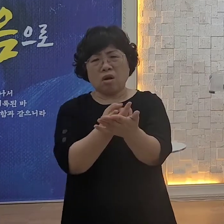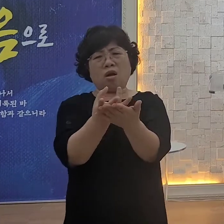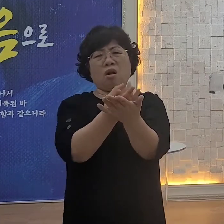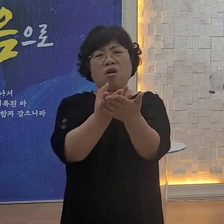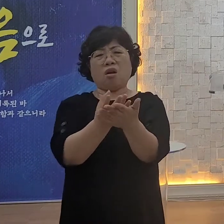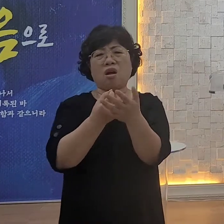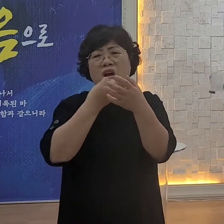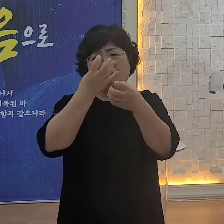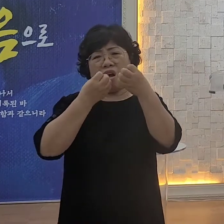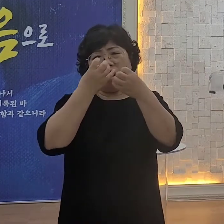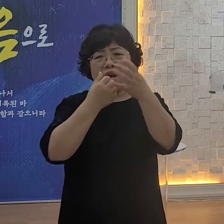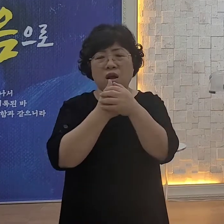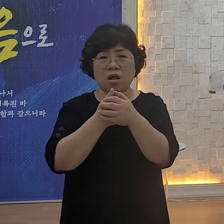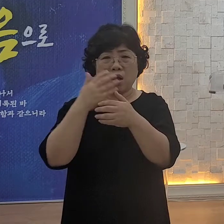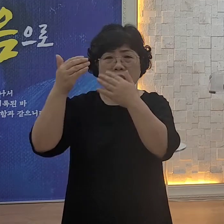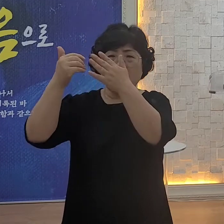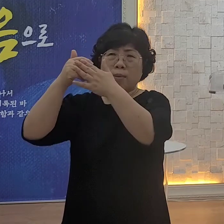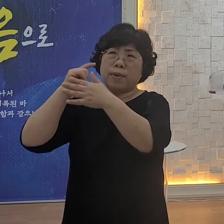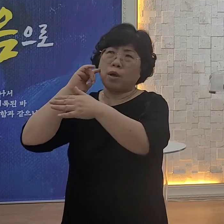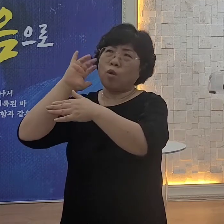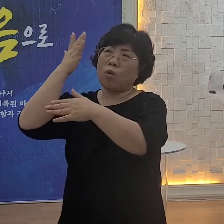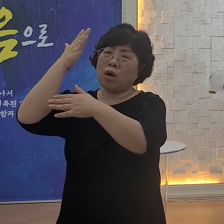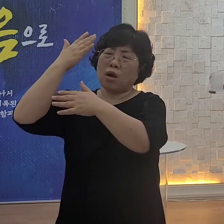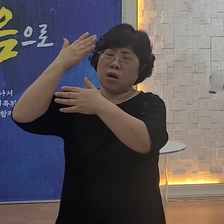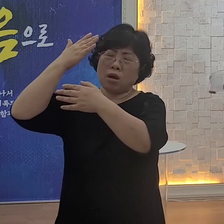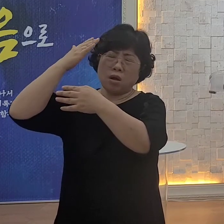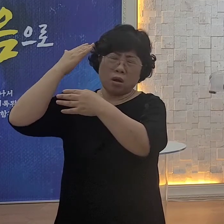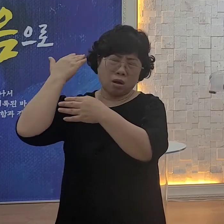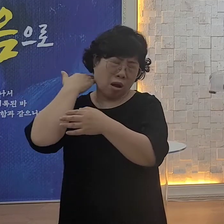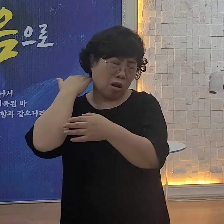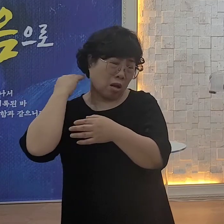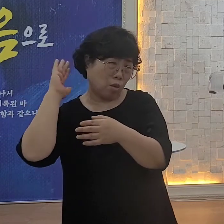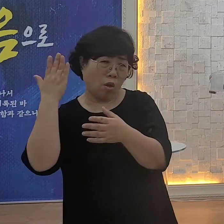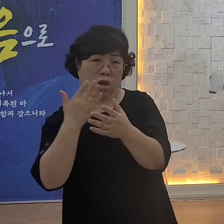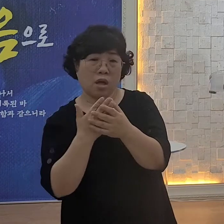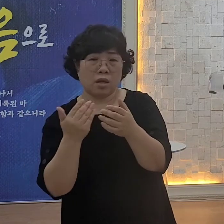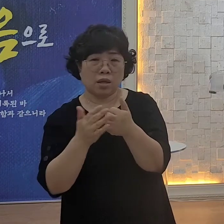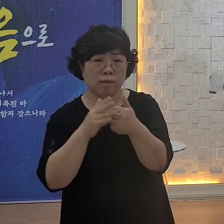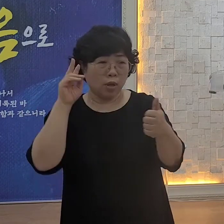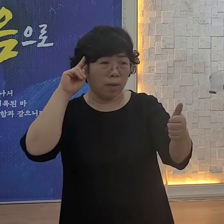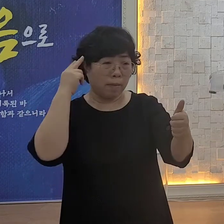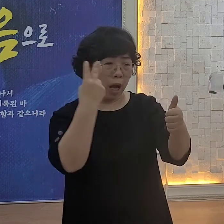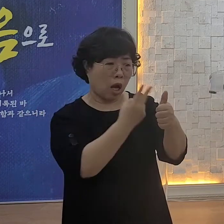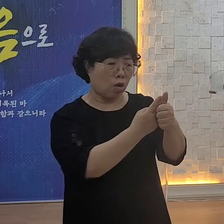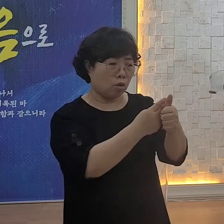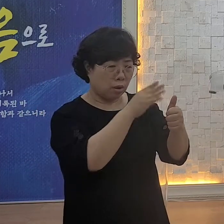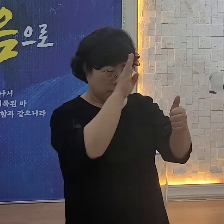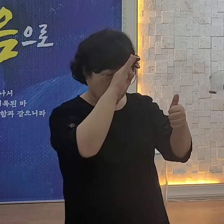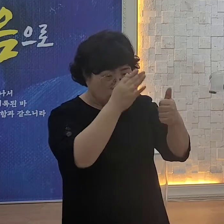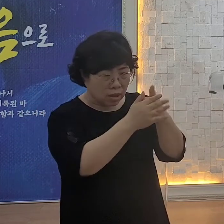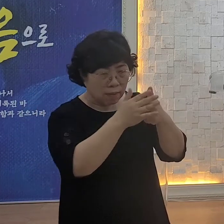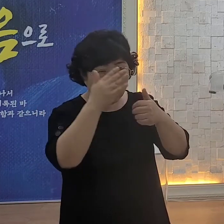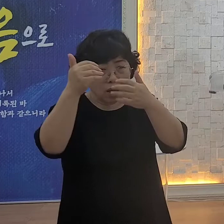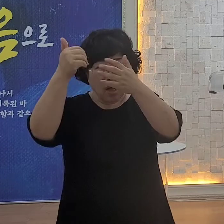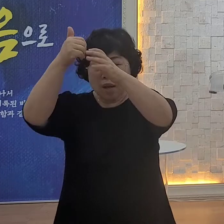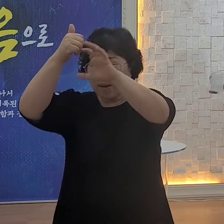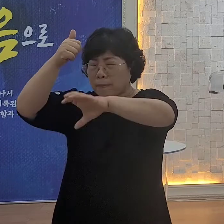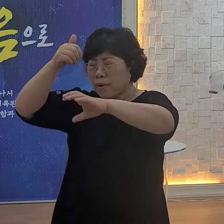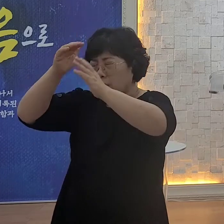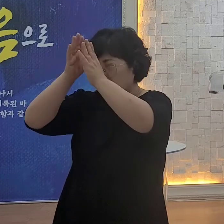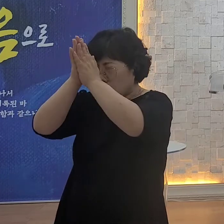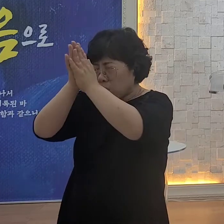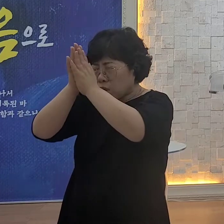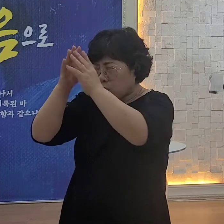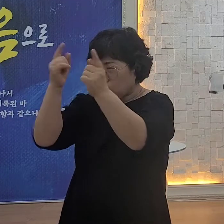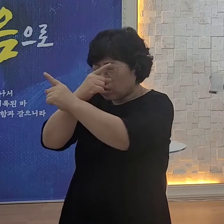얼마나 이게 하나님의 영광 가리겠습니까? 그래서 바울은 그것 때문에 영광을 가린다 하면서 하나님 앞에 3번이나 기도했어요.